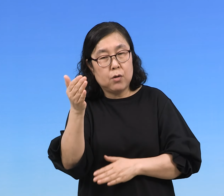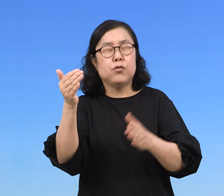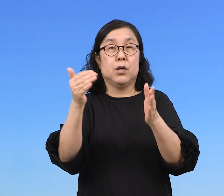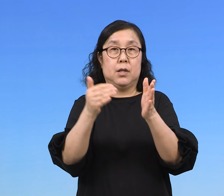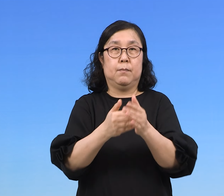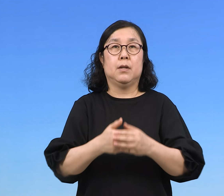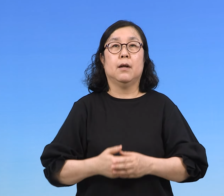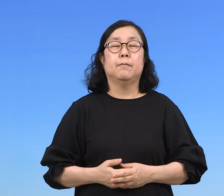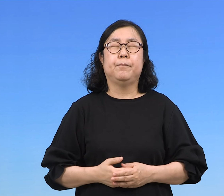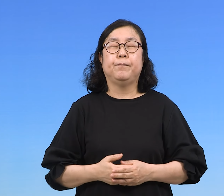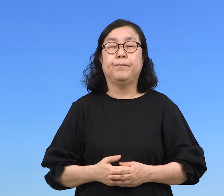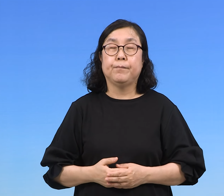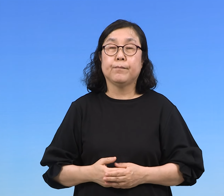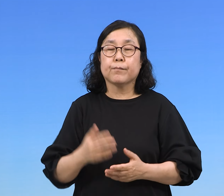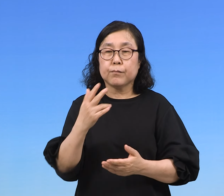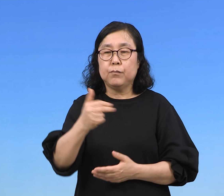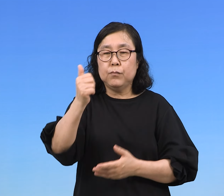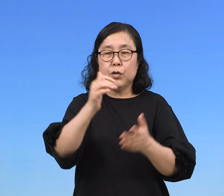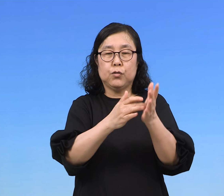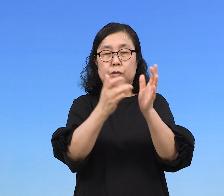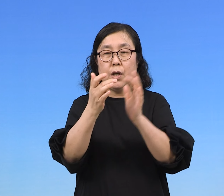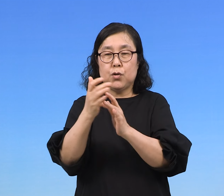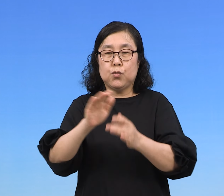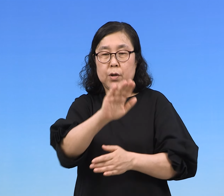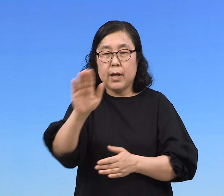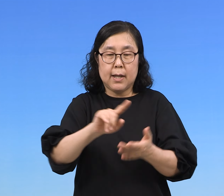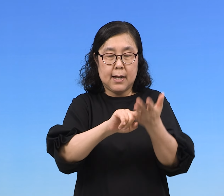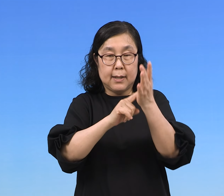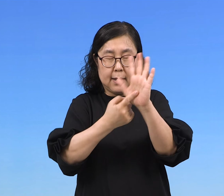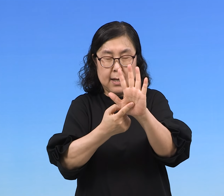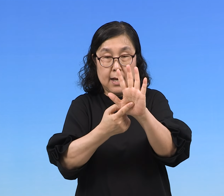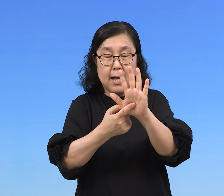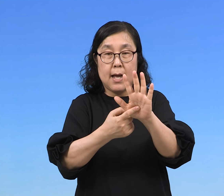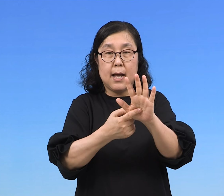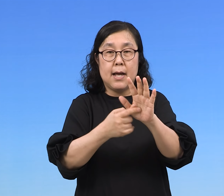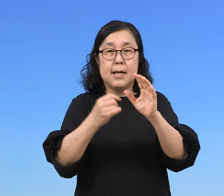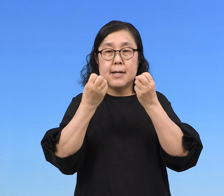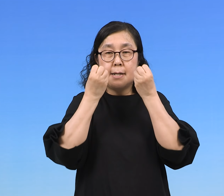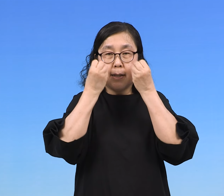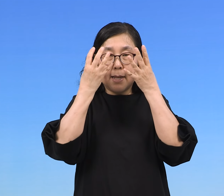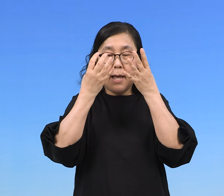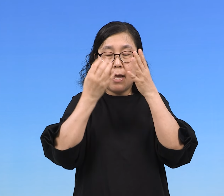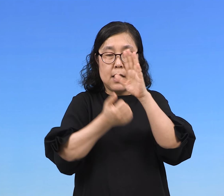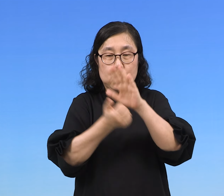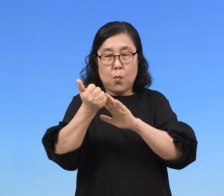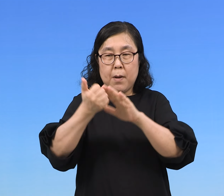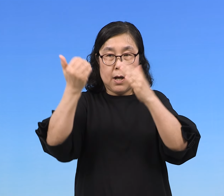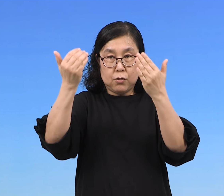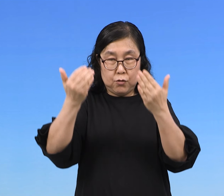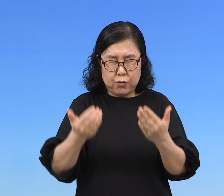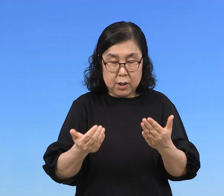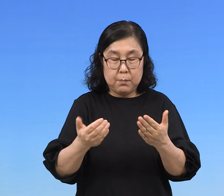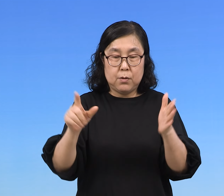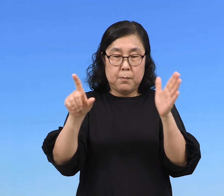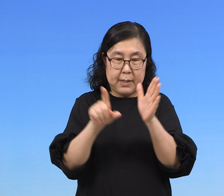보여주셨네. 2절에서도요, 주 예수 우리들에게 나타나시사 새 소망